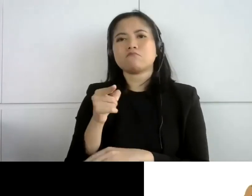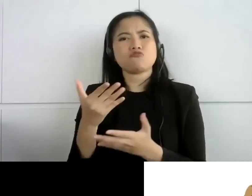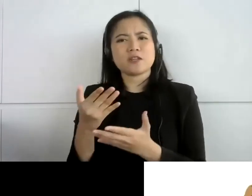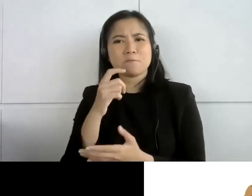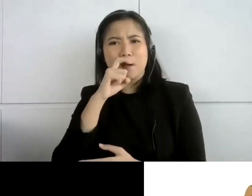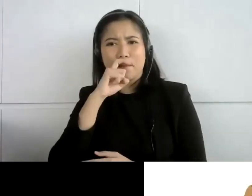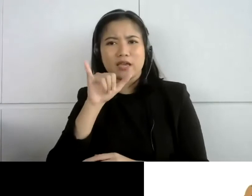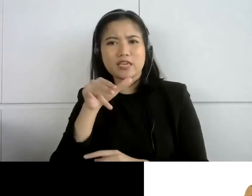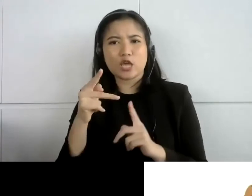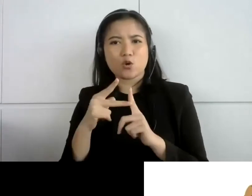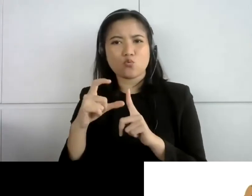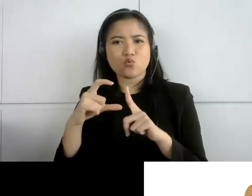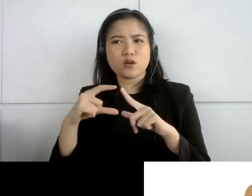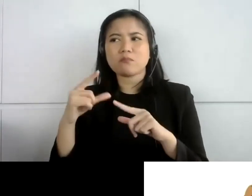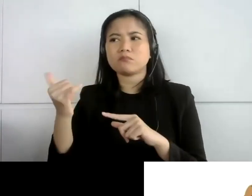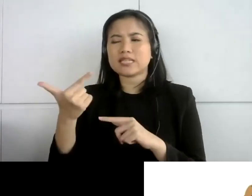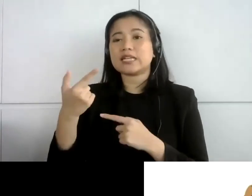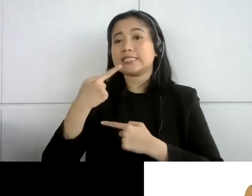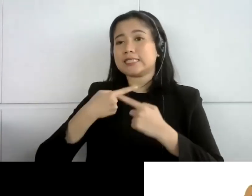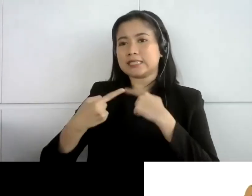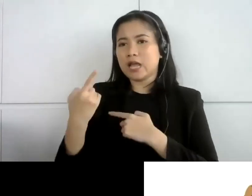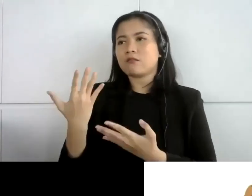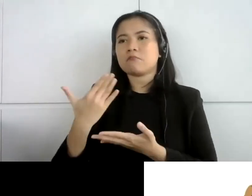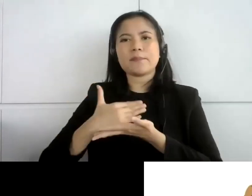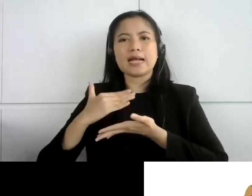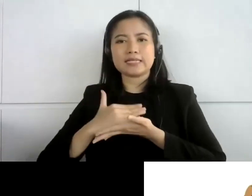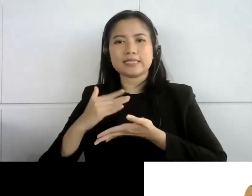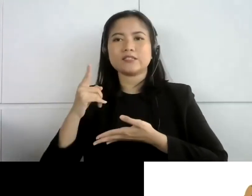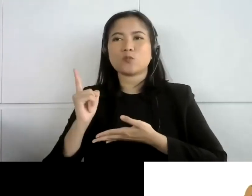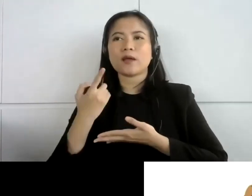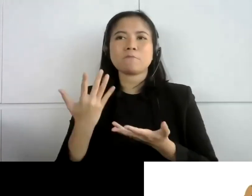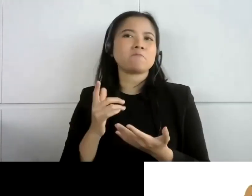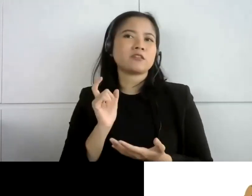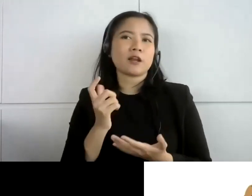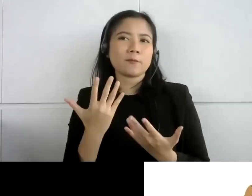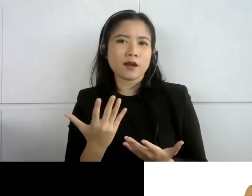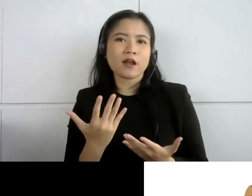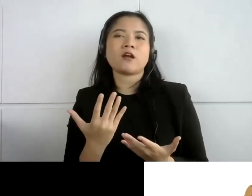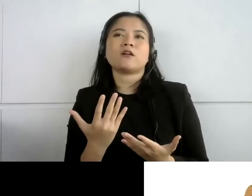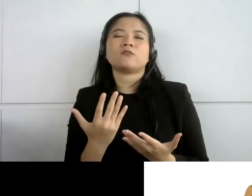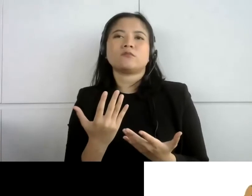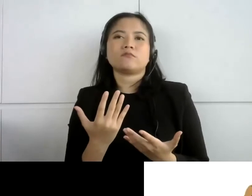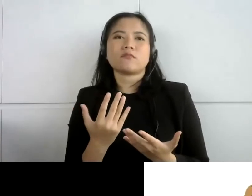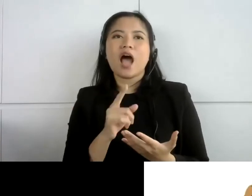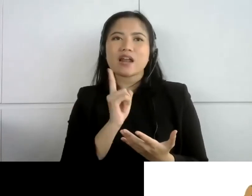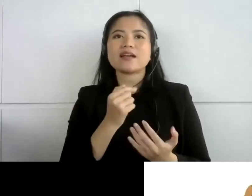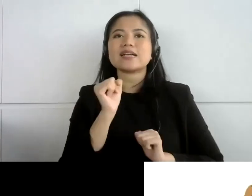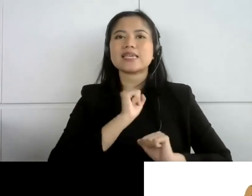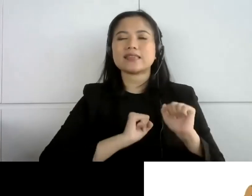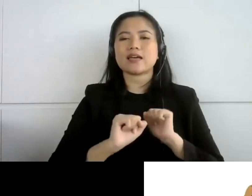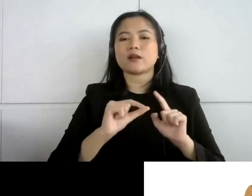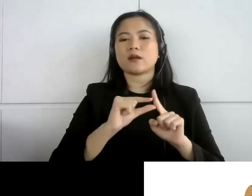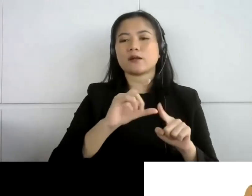berbagi pengalaman dalam mempertahankan tingkat literasi anak di masa pandemi melalui kegiatan pojok baca